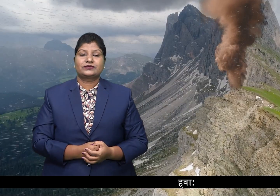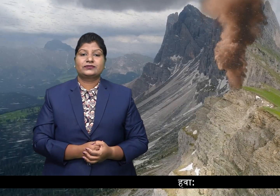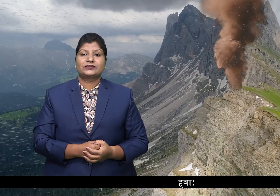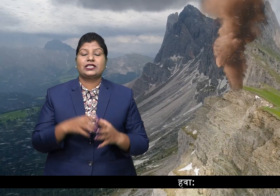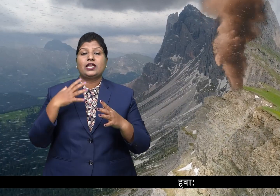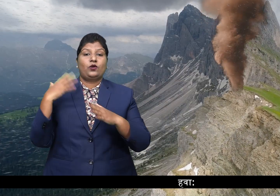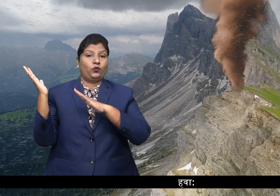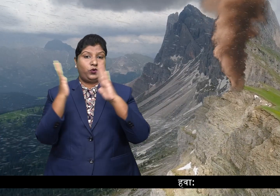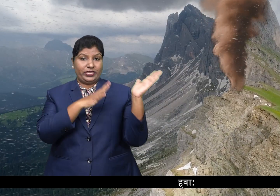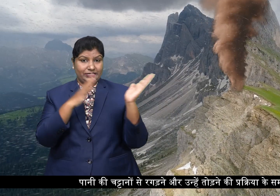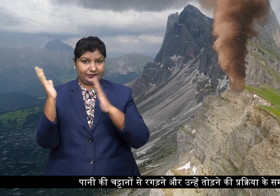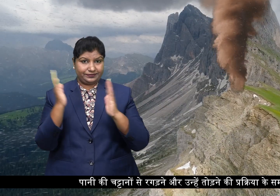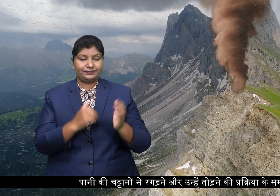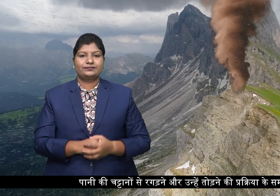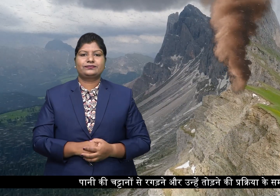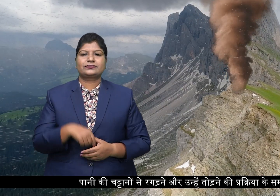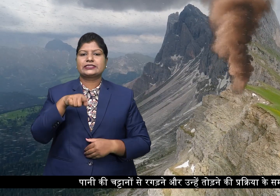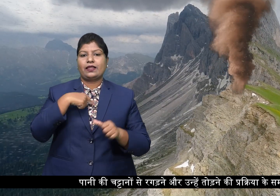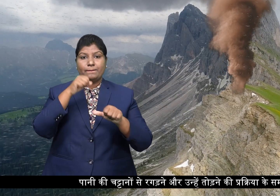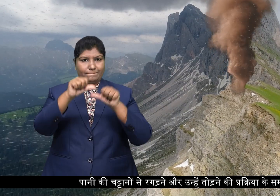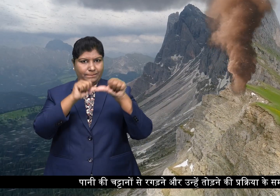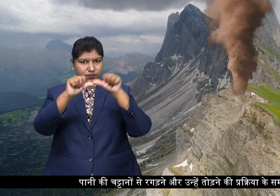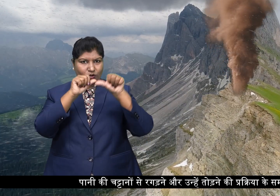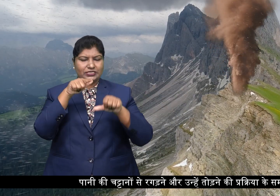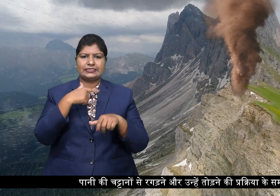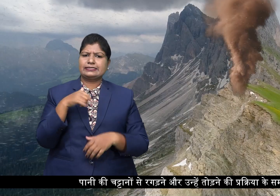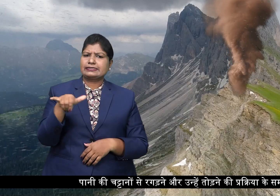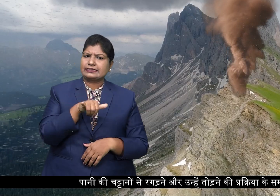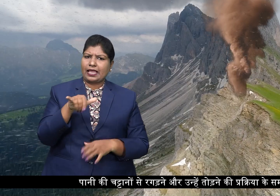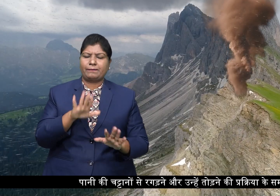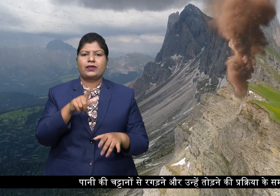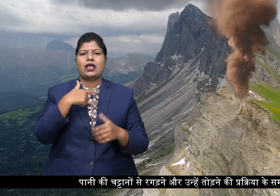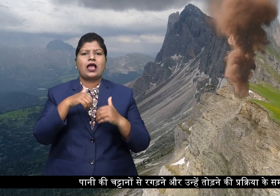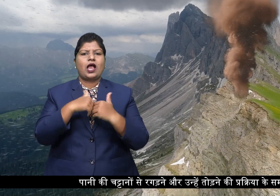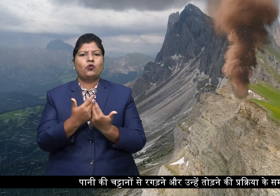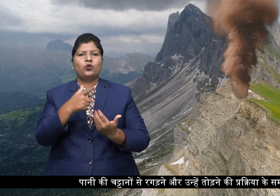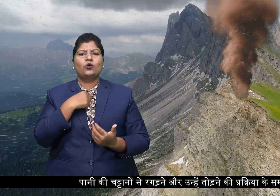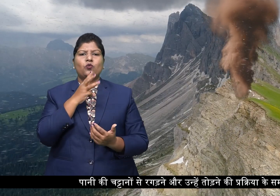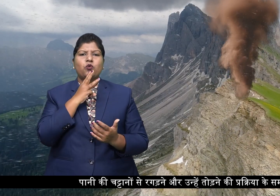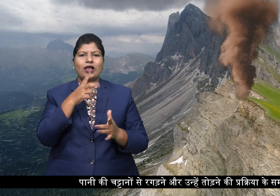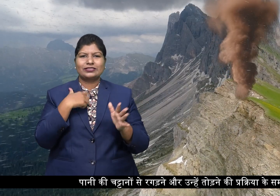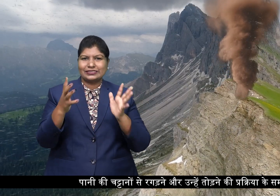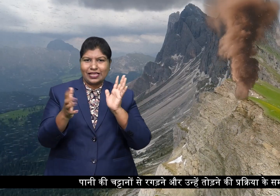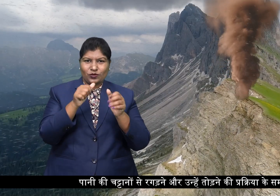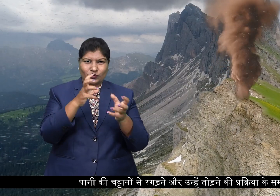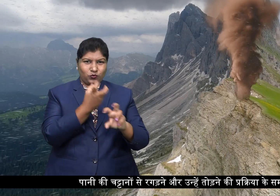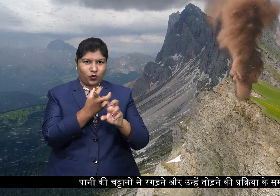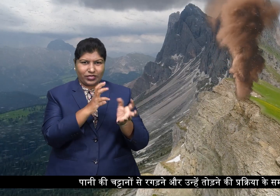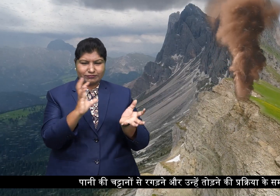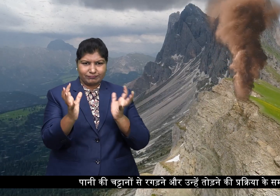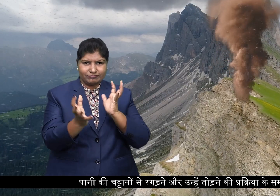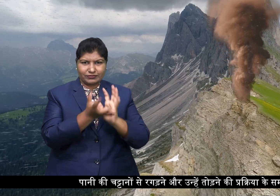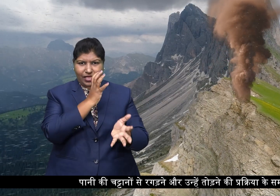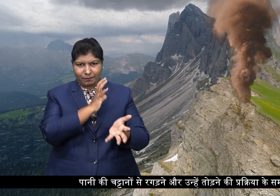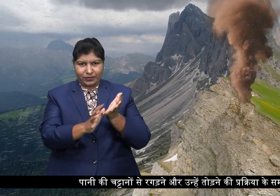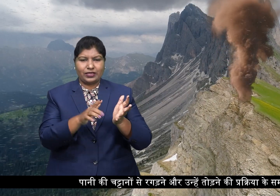हवा पानी की चट्टानों से रगड़ने और उन्हें तोड़ने की प्रक्रिया के समान